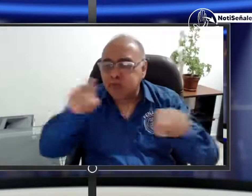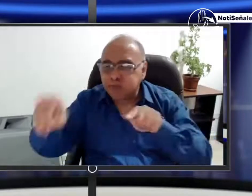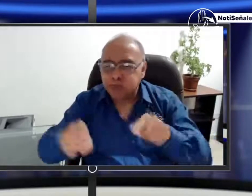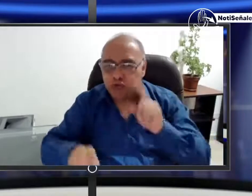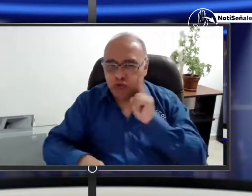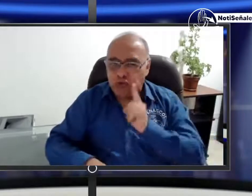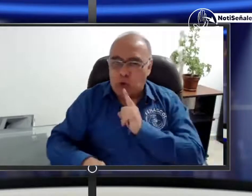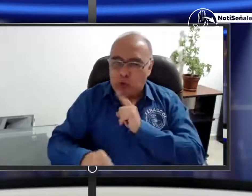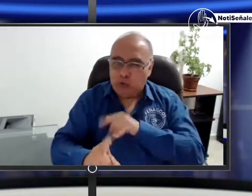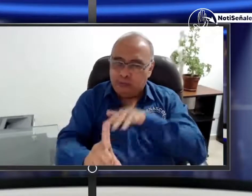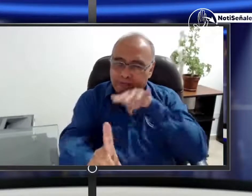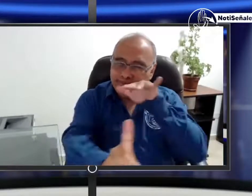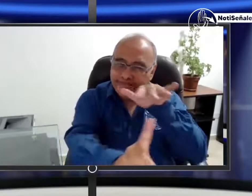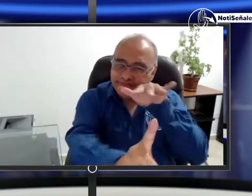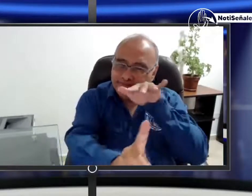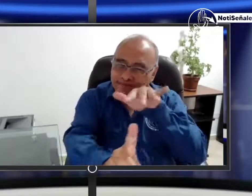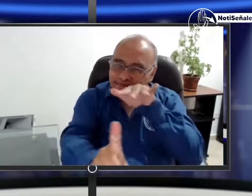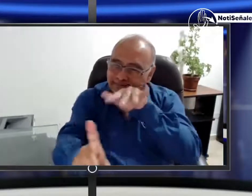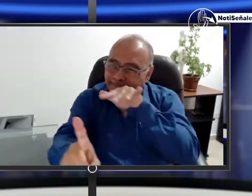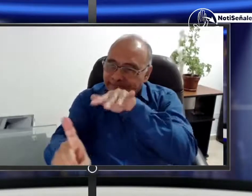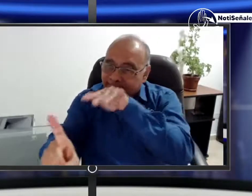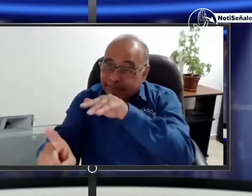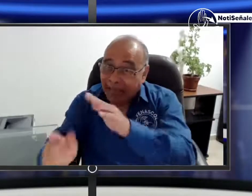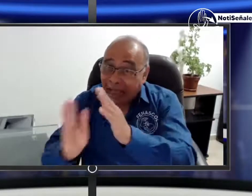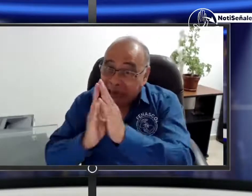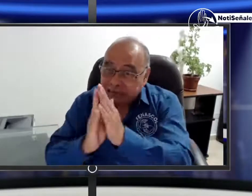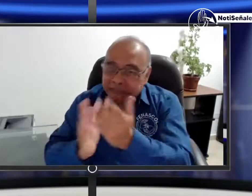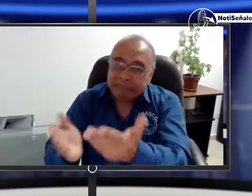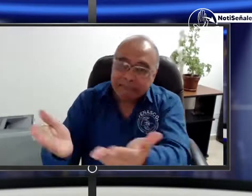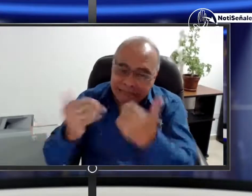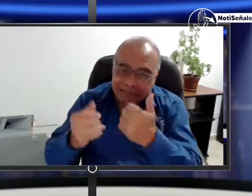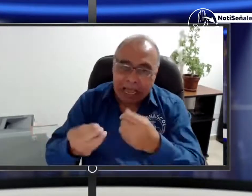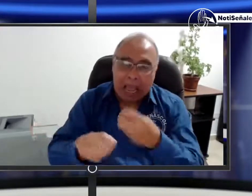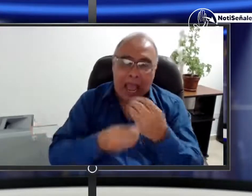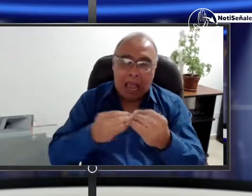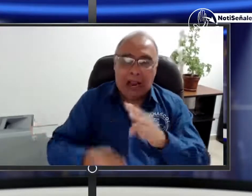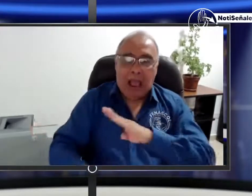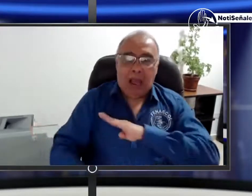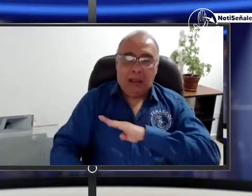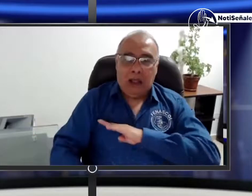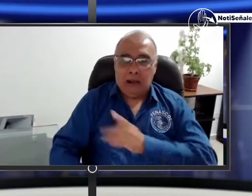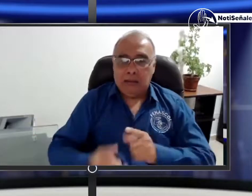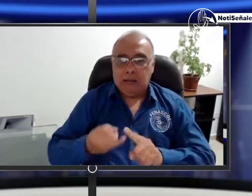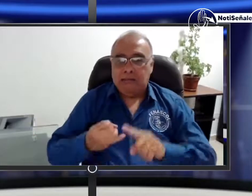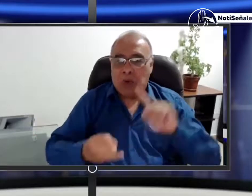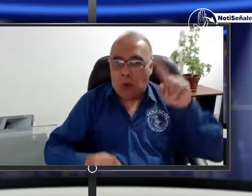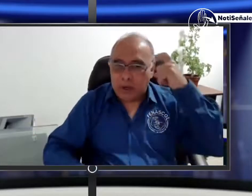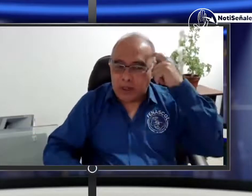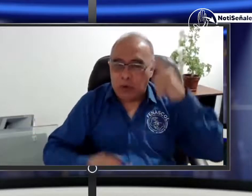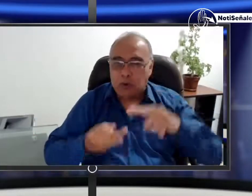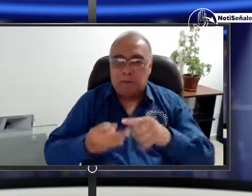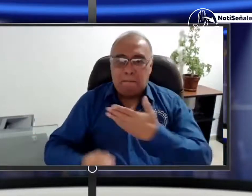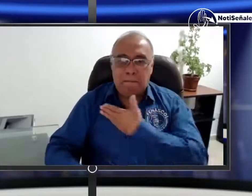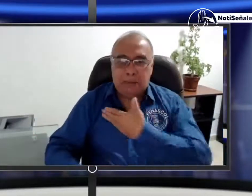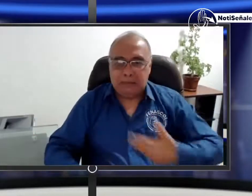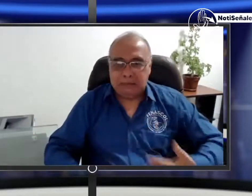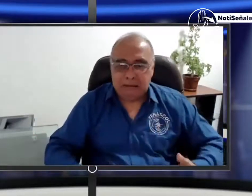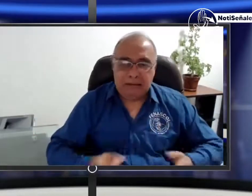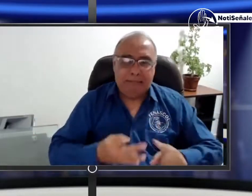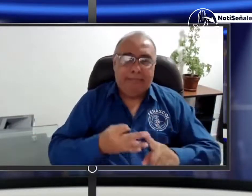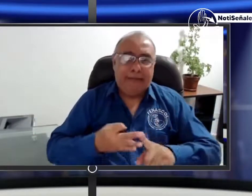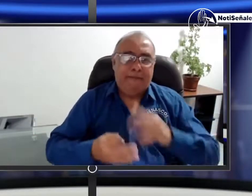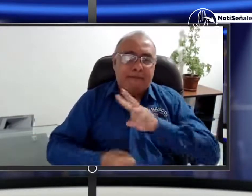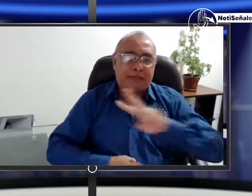asociaciones y distintas personas sordas puedan incidir motivar a otras personas sobre todo